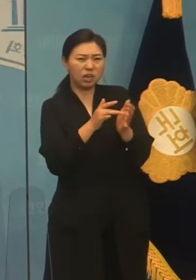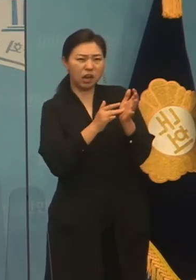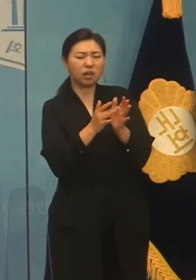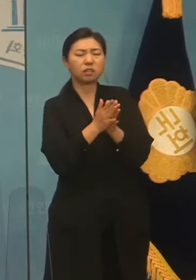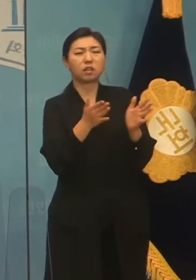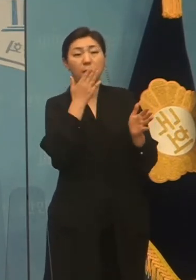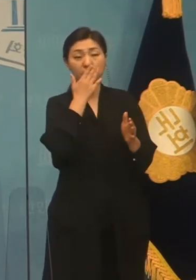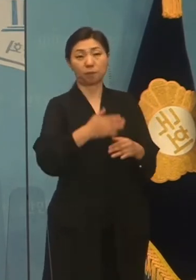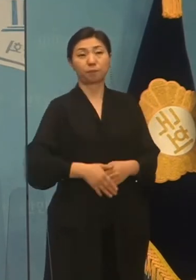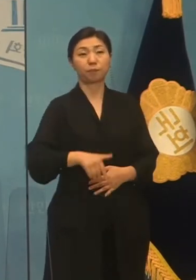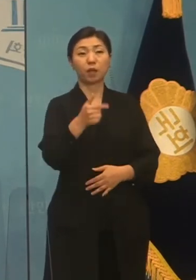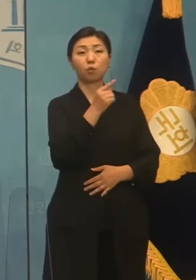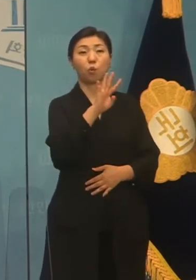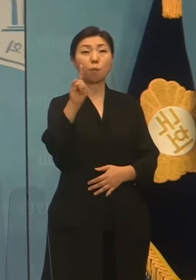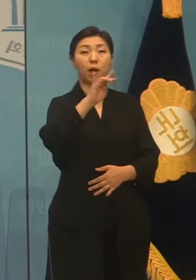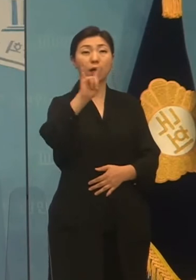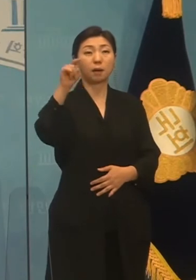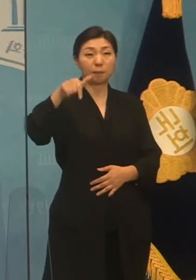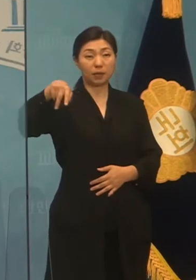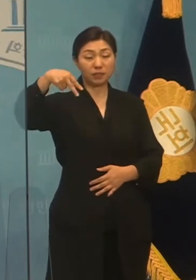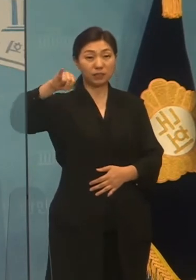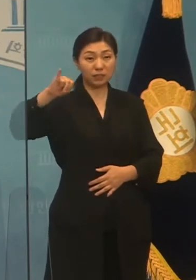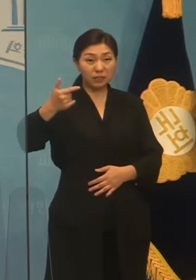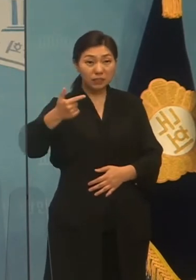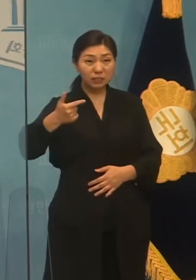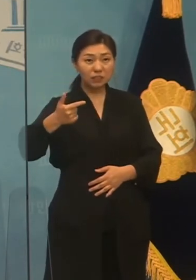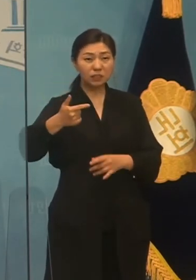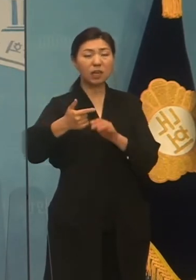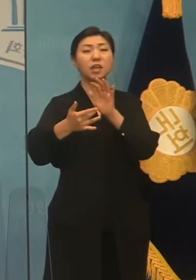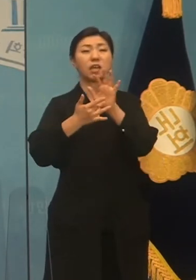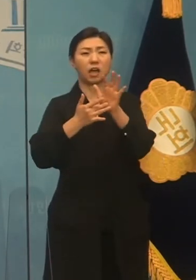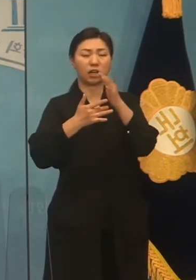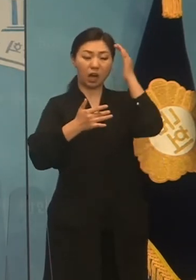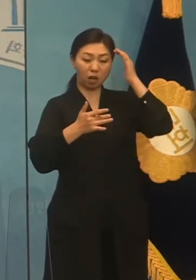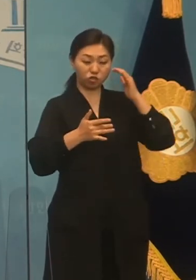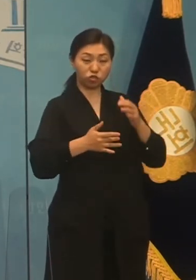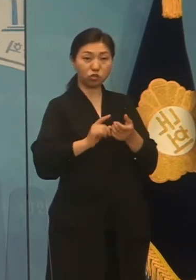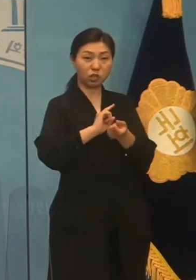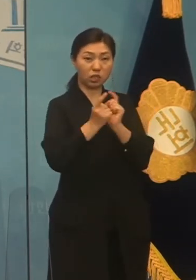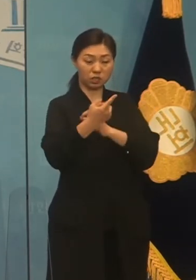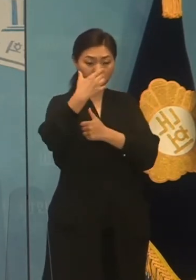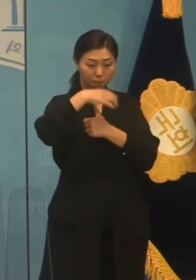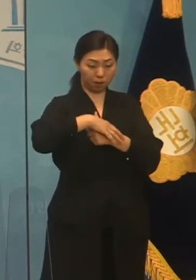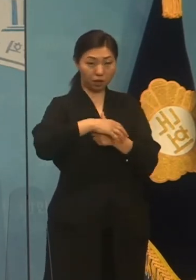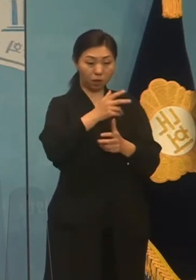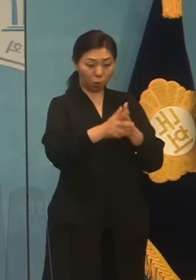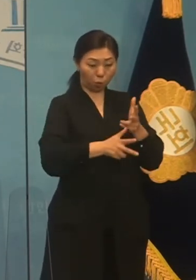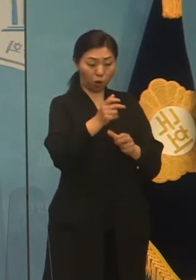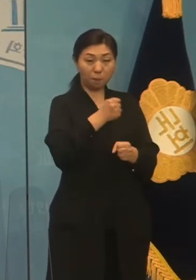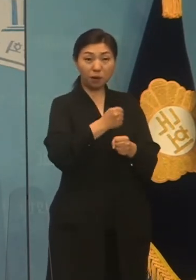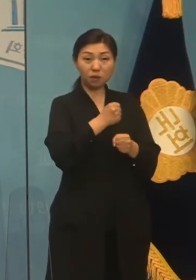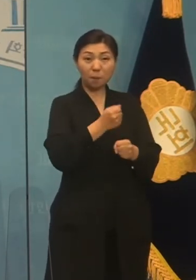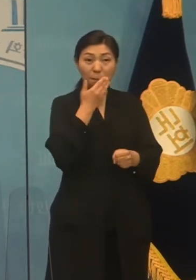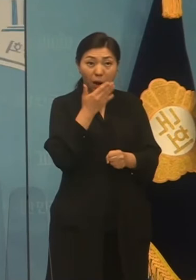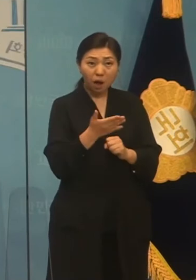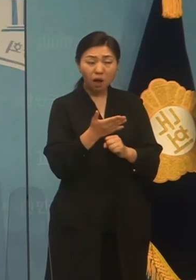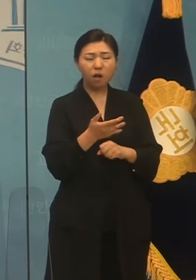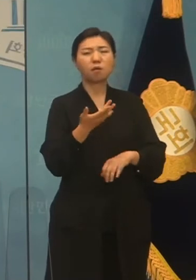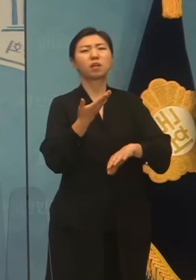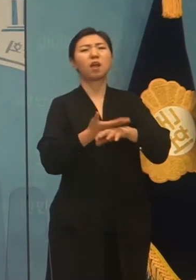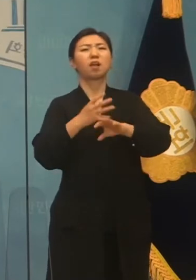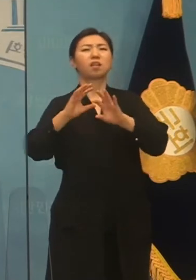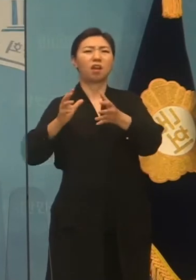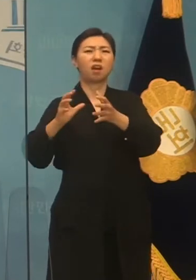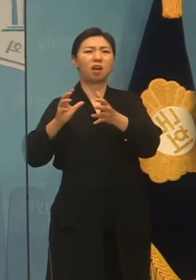도입됩니다. 노바백스 같은 백신이 국내에서 신속하게 허가받고 위탁 생산이 된다면 더 이상 해외에서